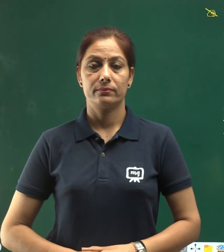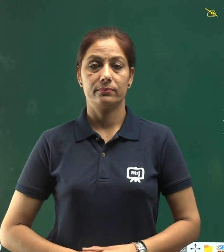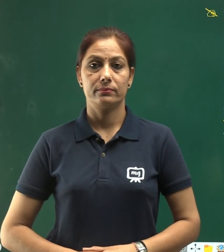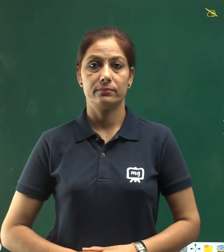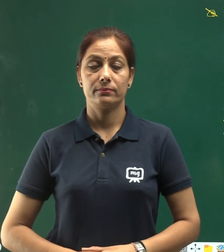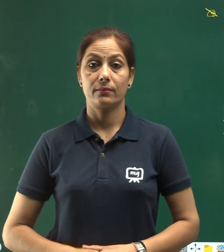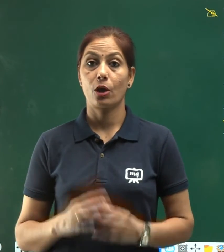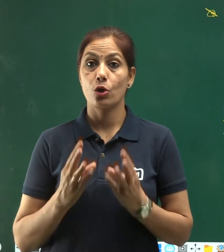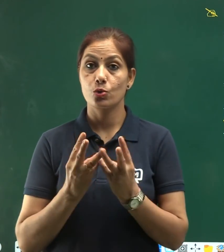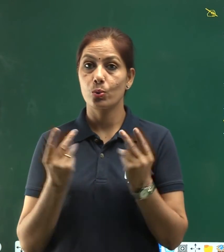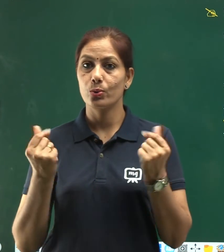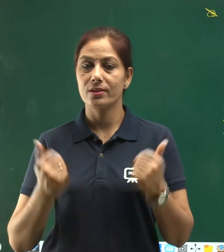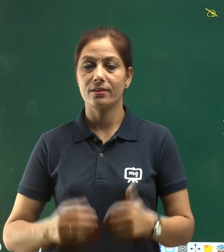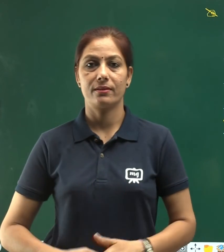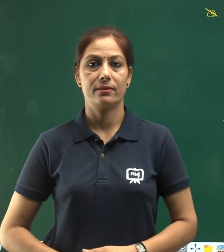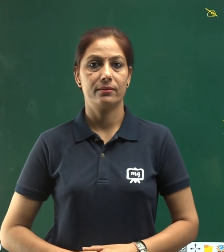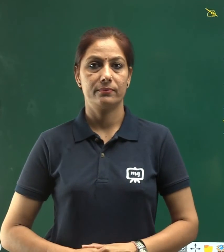निराकरण का